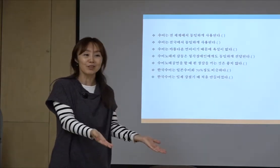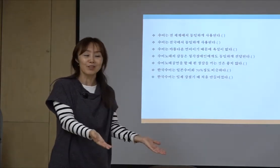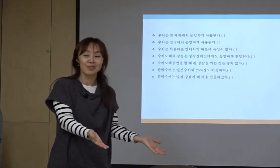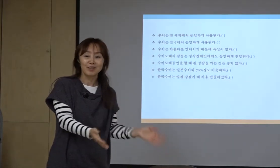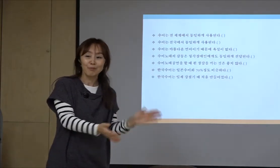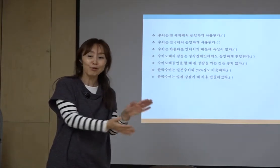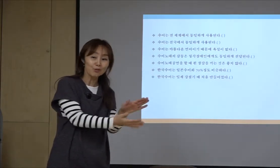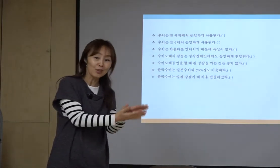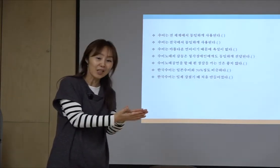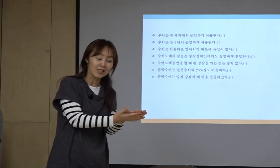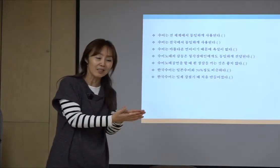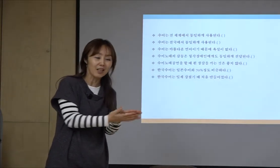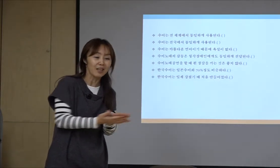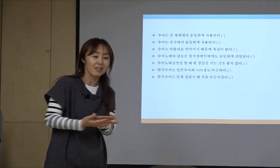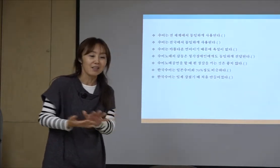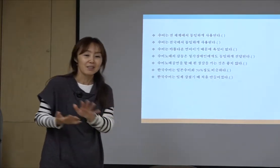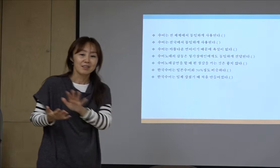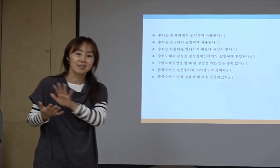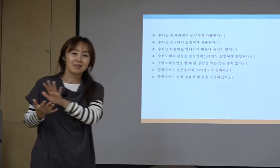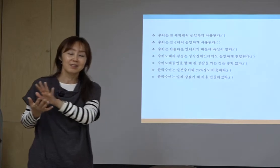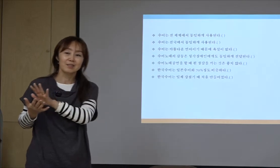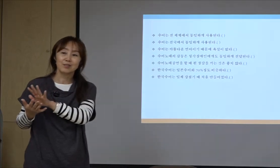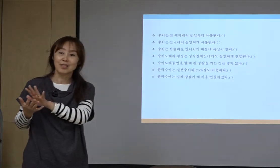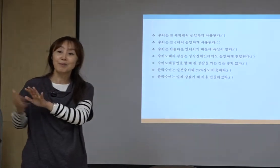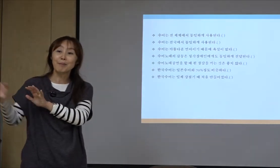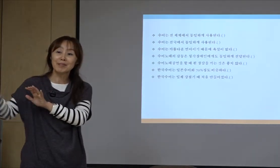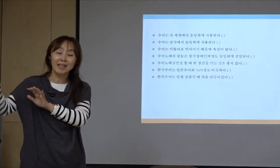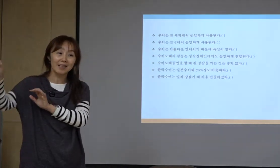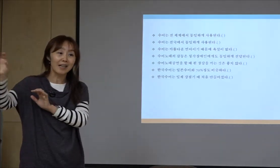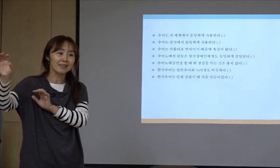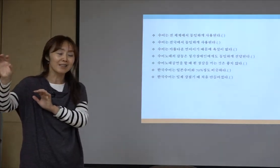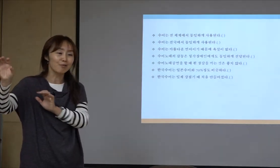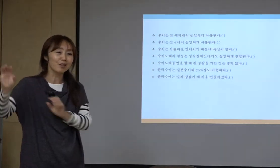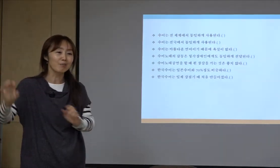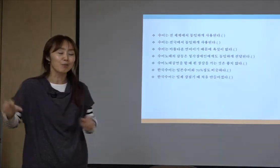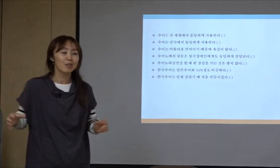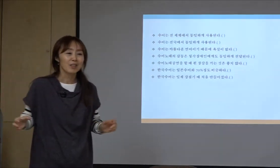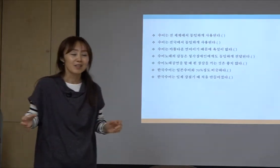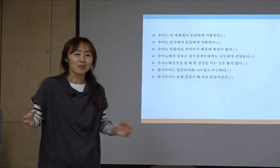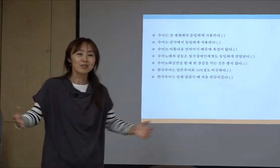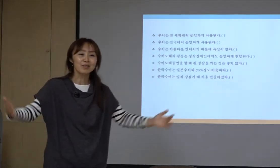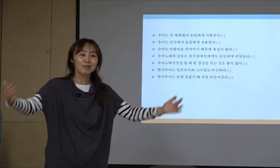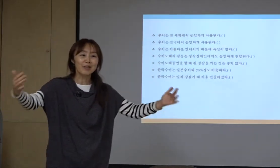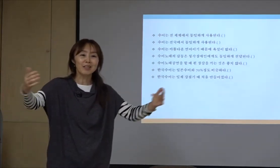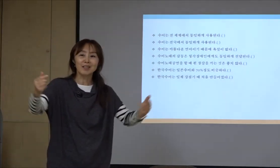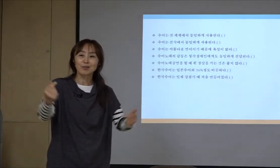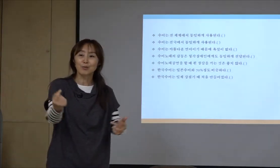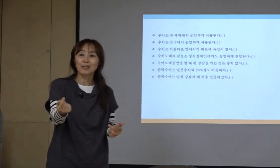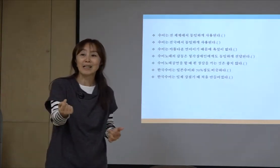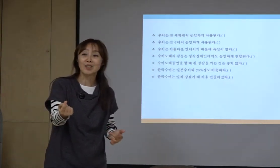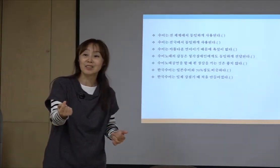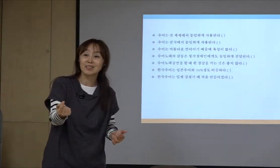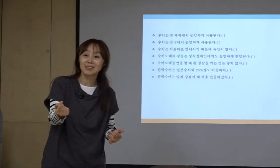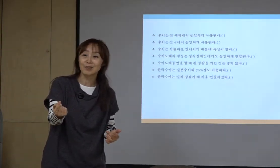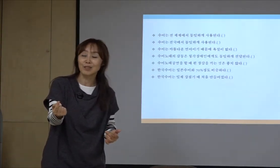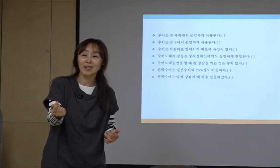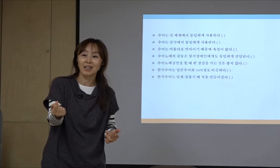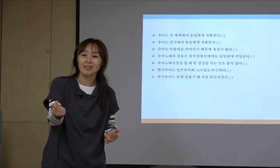있어요. 표준수화가 있는데 그 지방마다 약간 다른데 우리가 뭐 전체적인 맥락에서 뭐 단어 하나 틀리다고 대화가 안